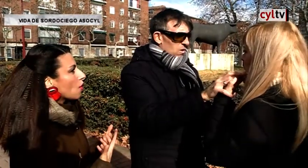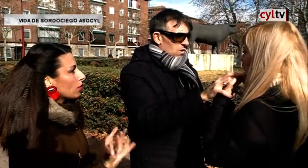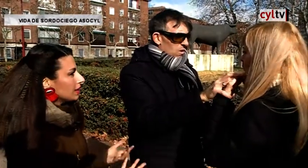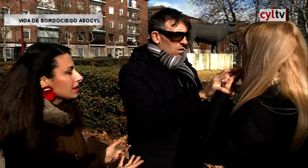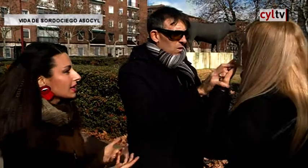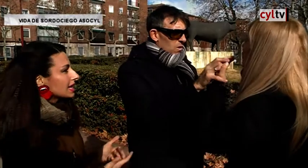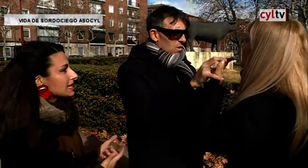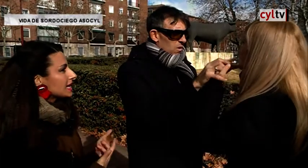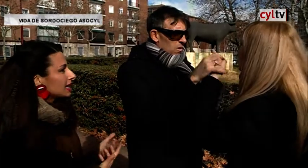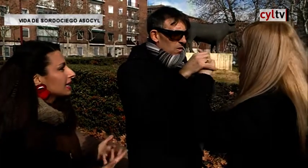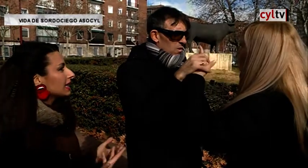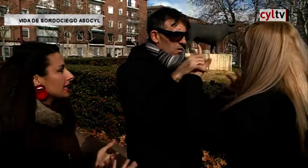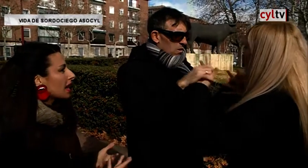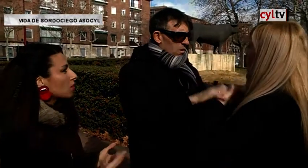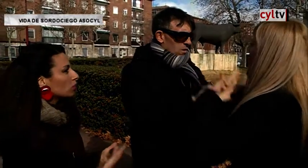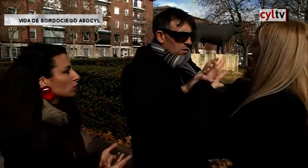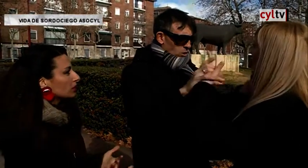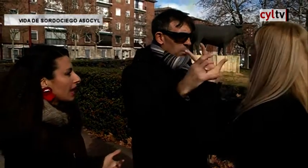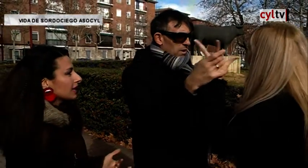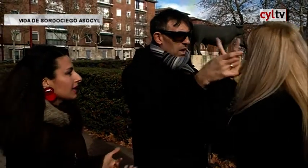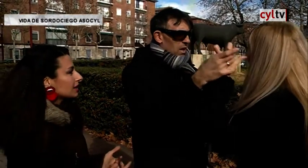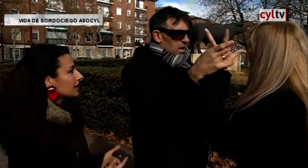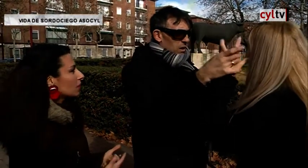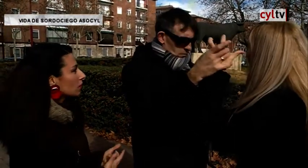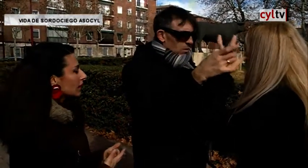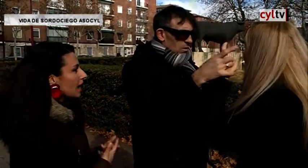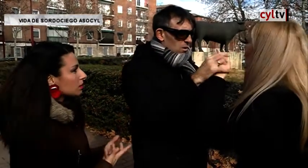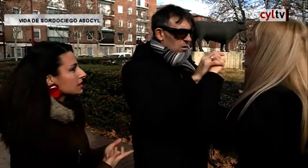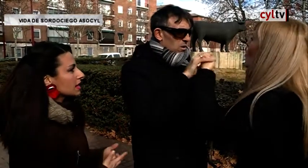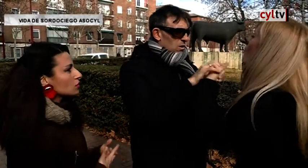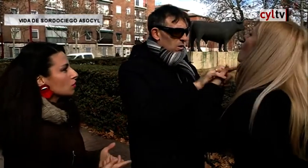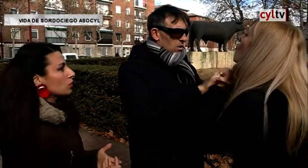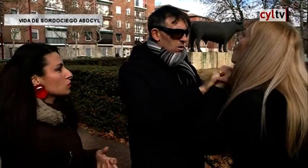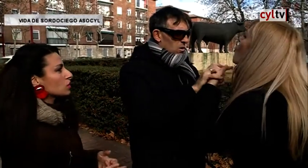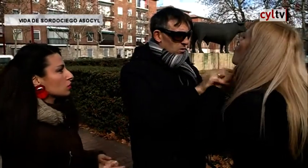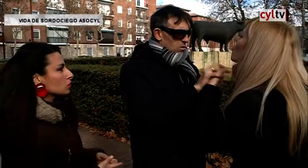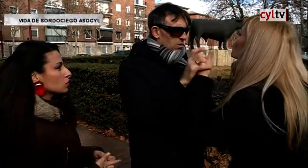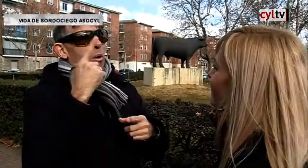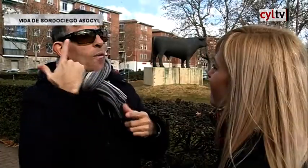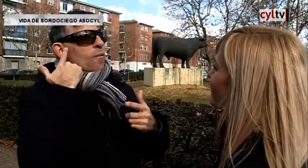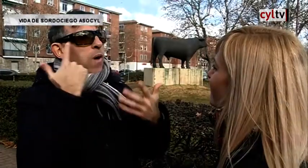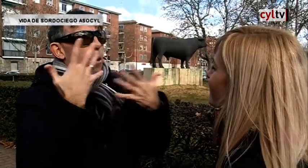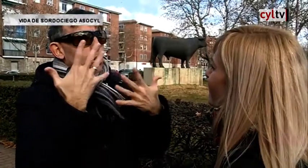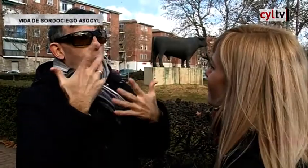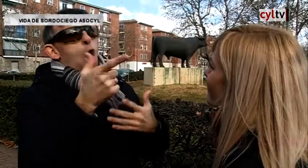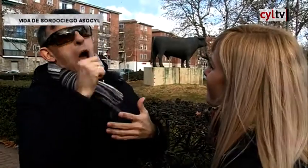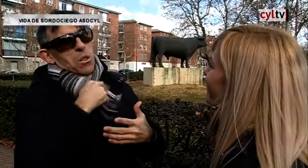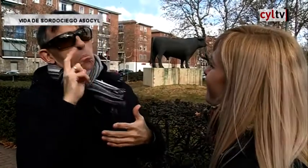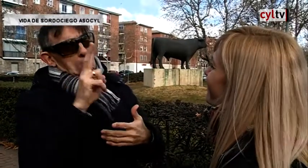oír si alguien le diera la oportunidad de oír, aunque sea solo por unos segundos? Pues a lo mejor música